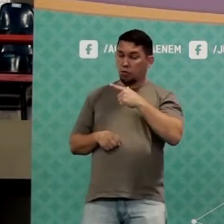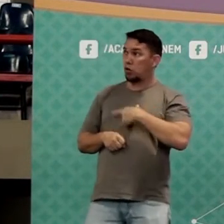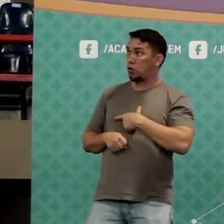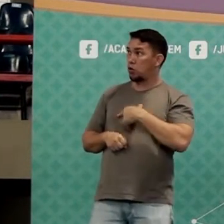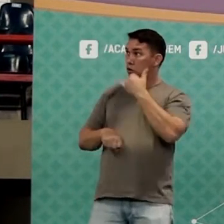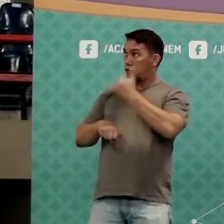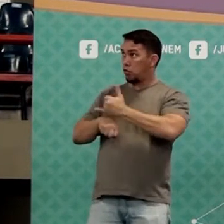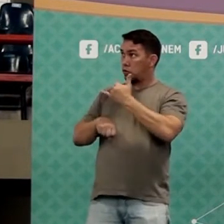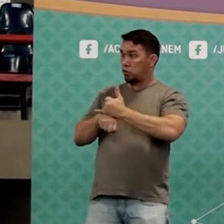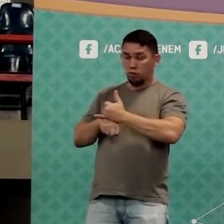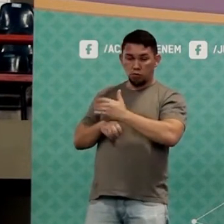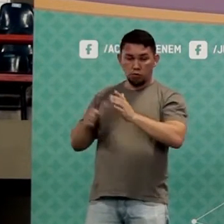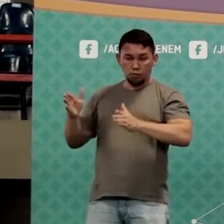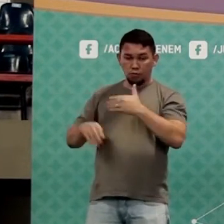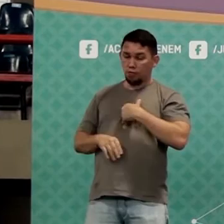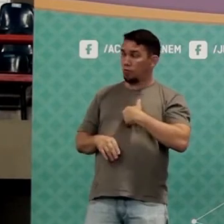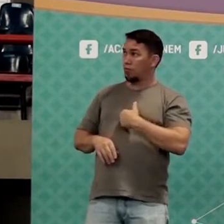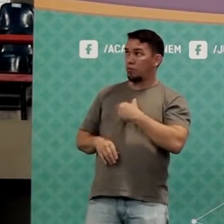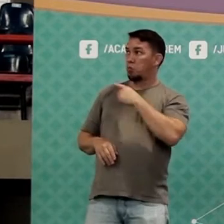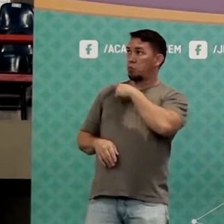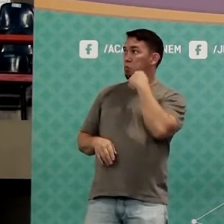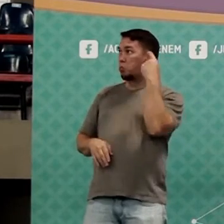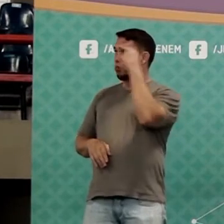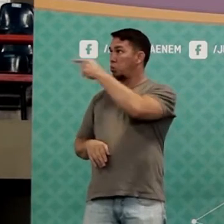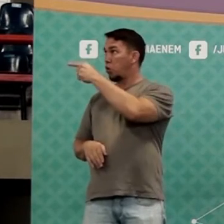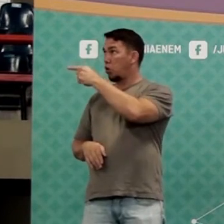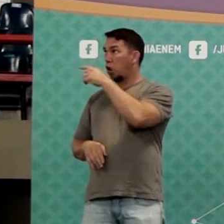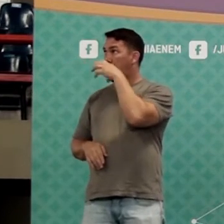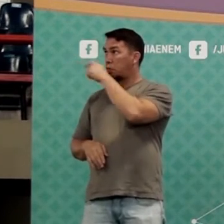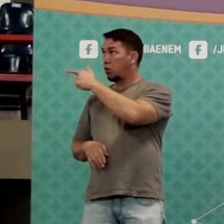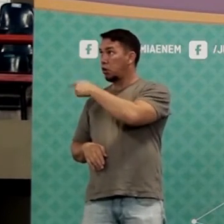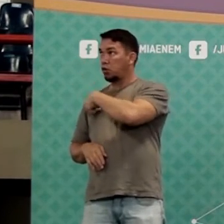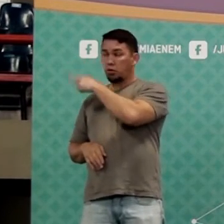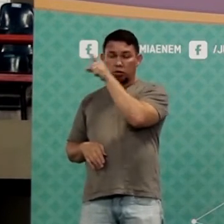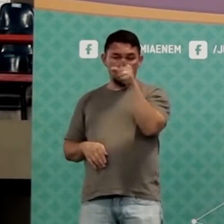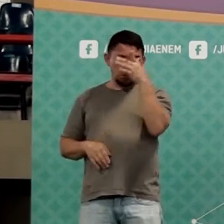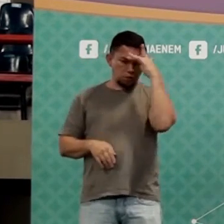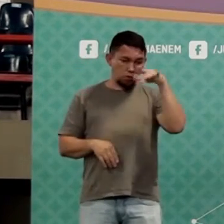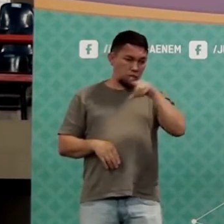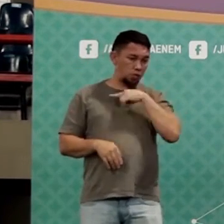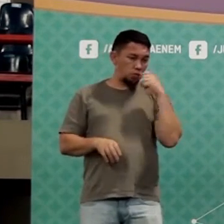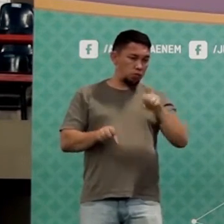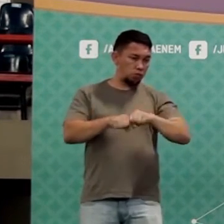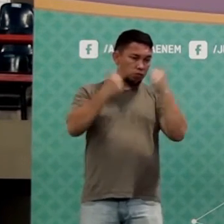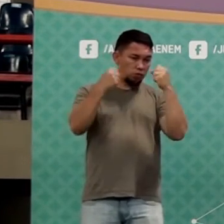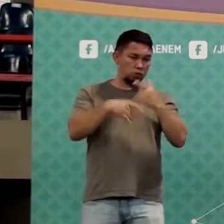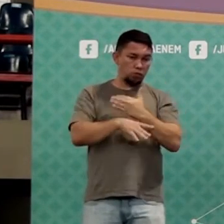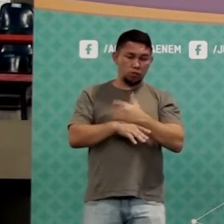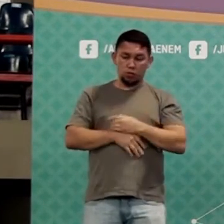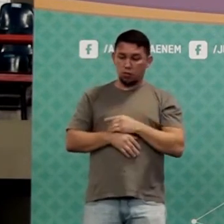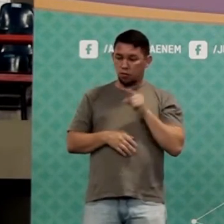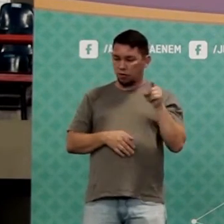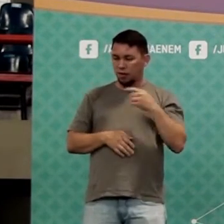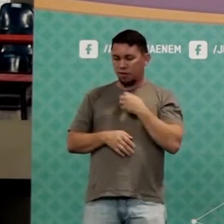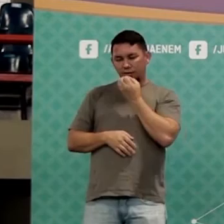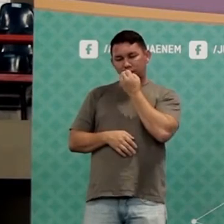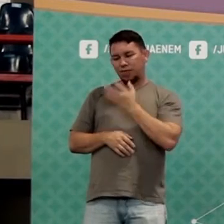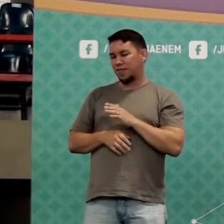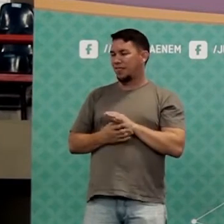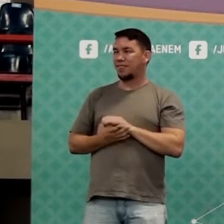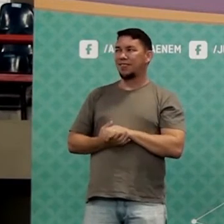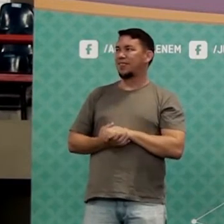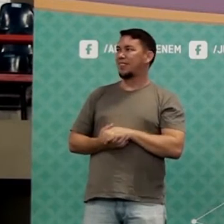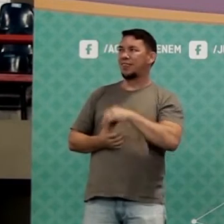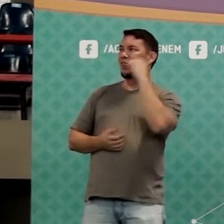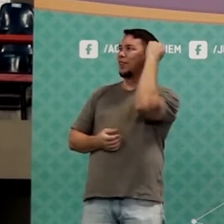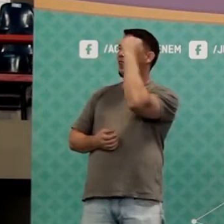rápido, a cidade cai e morre todo mundo da cidade. Mas se ele inventar de ser bonzinho e